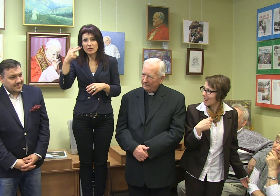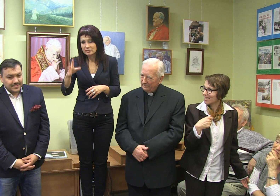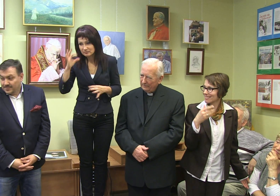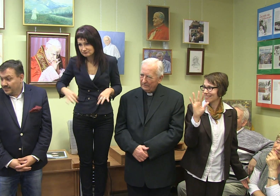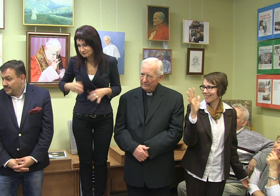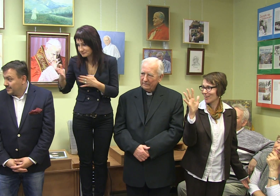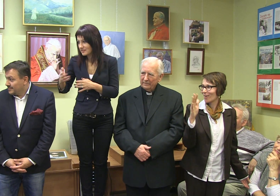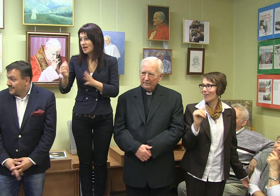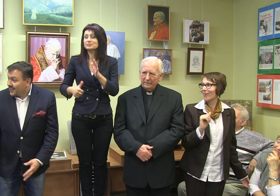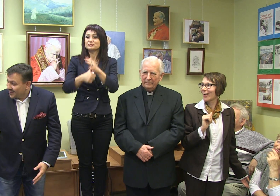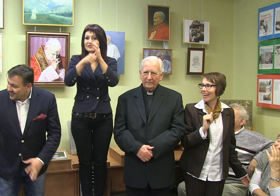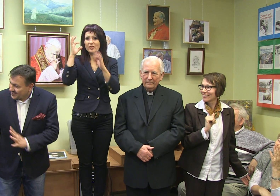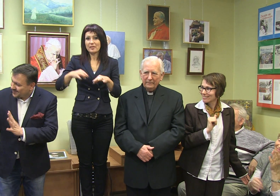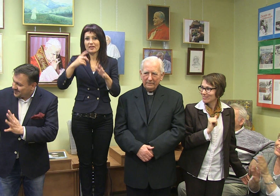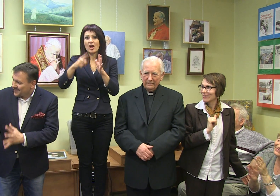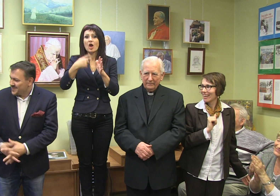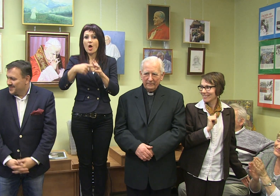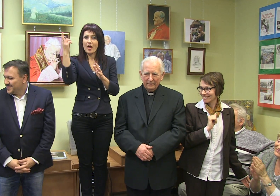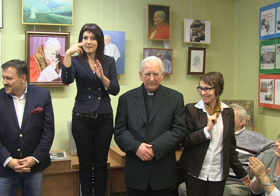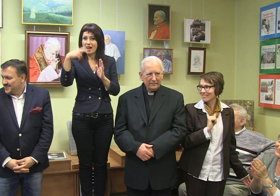koła malarskiego.